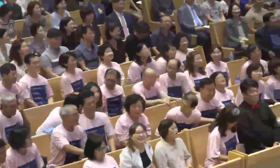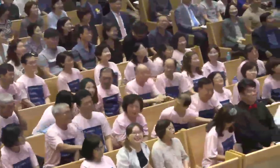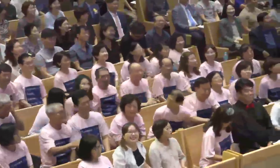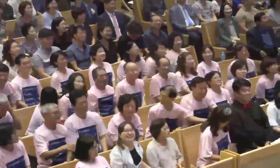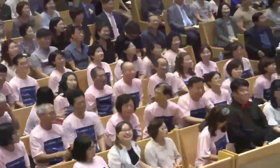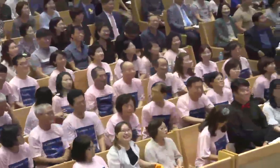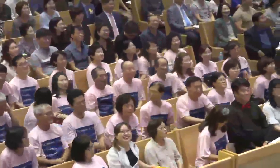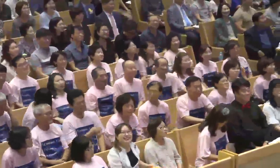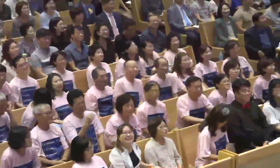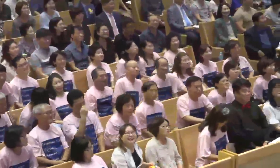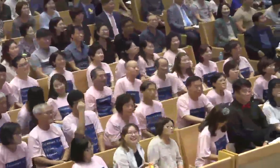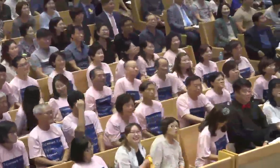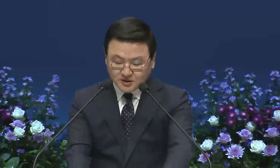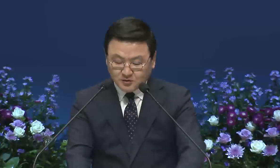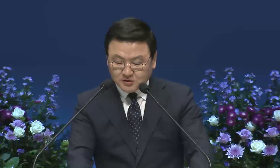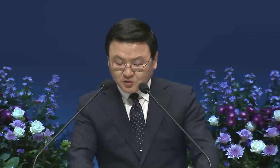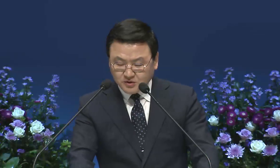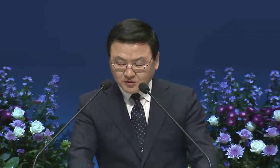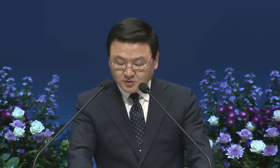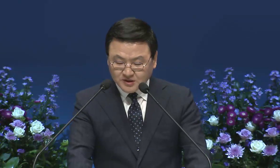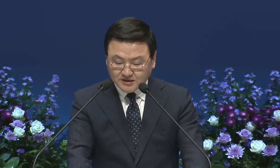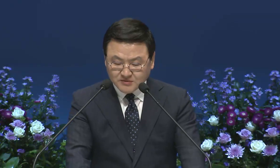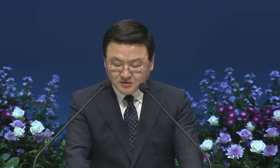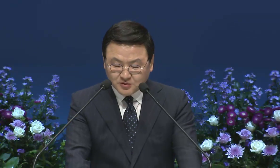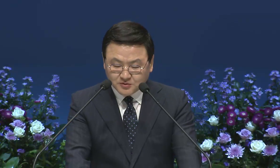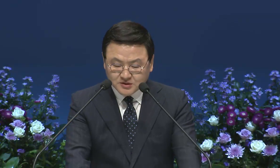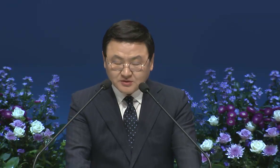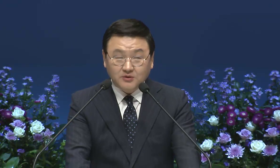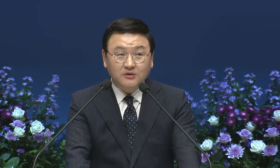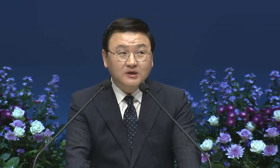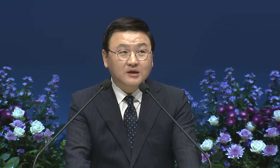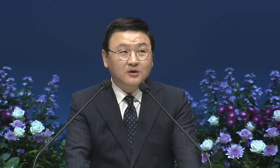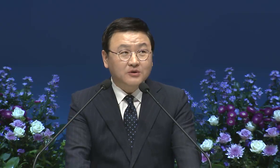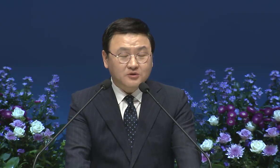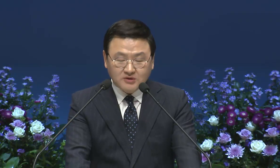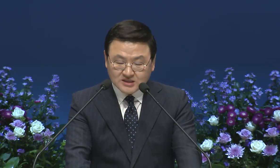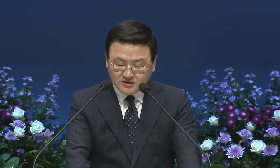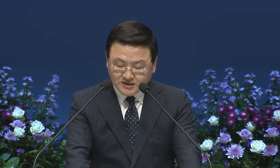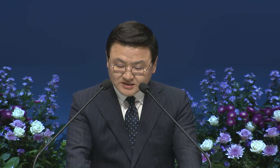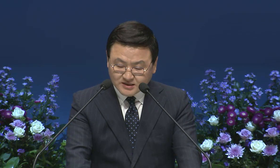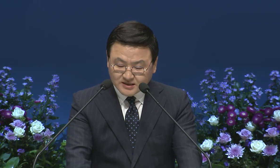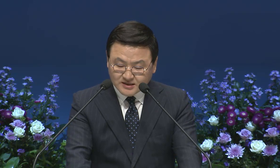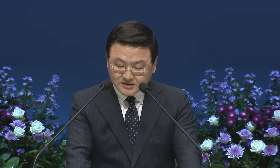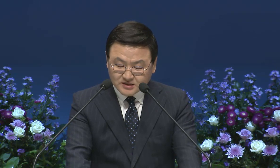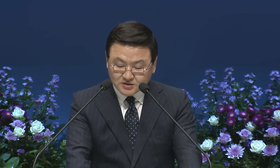증거해 주실 정주원 목사님은 예원 농인교회 담당 교육자로 오랫동안 사역하시다가